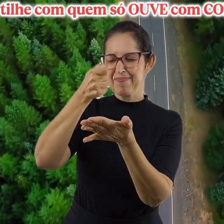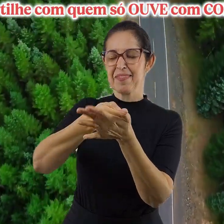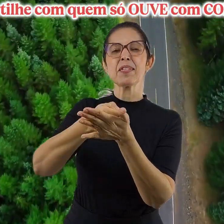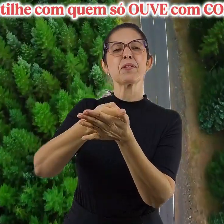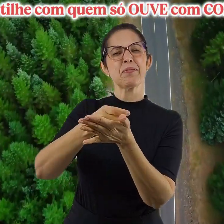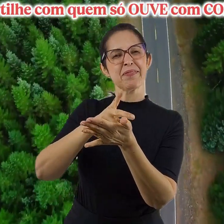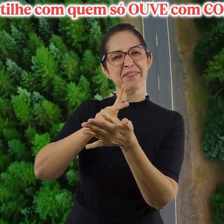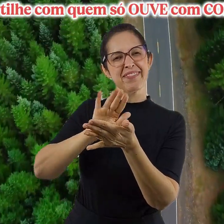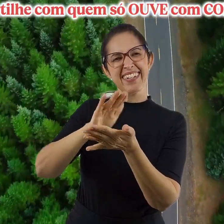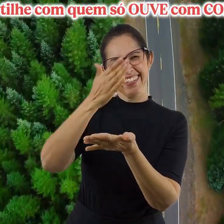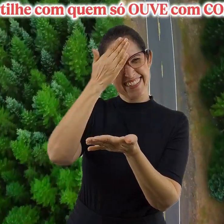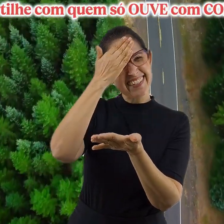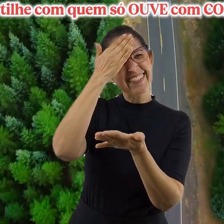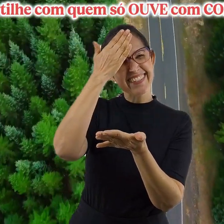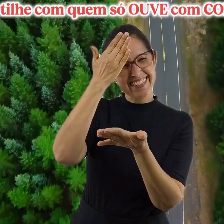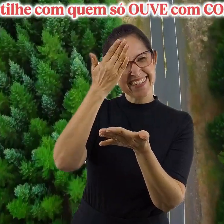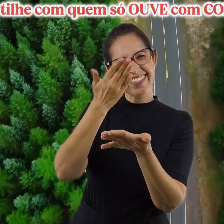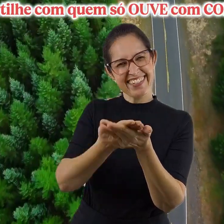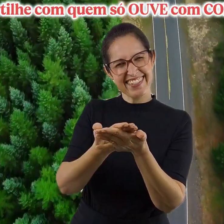palavras